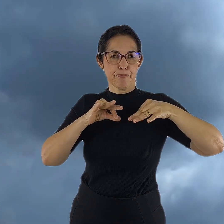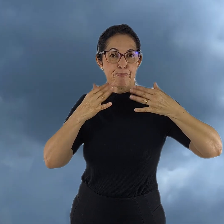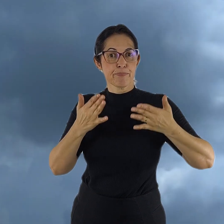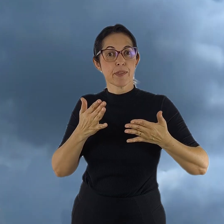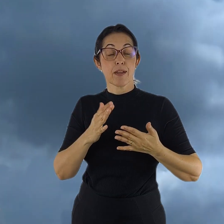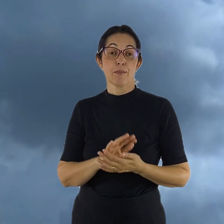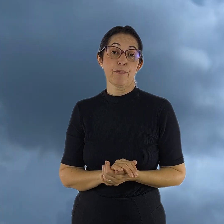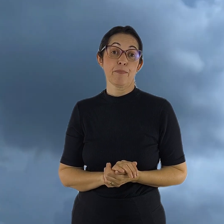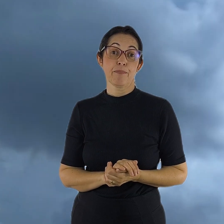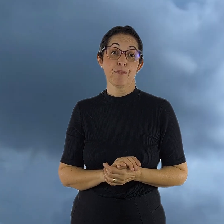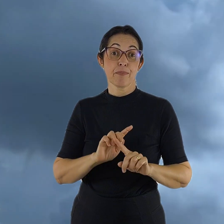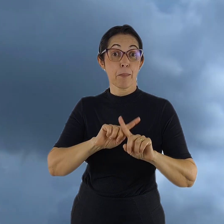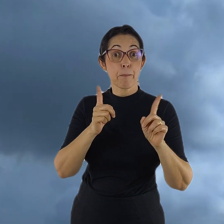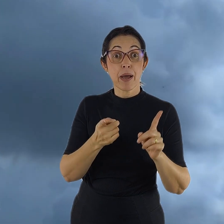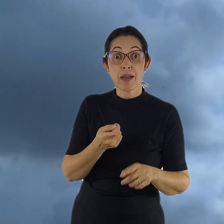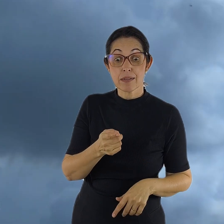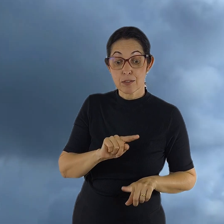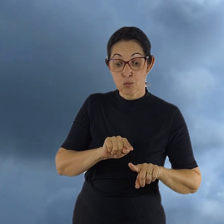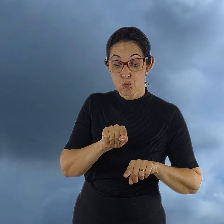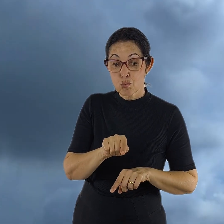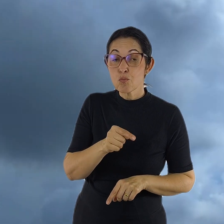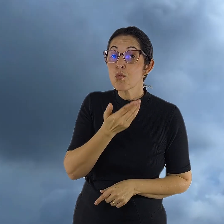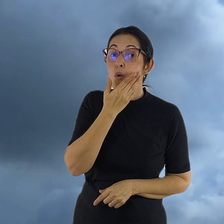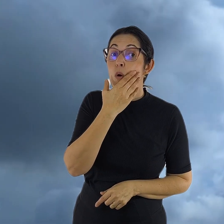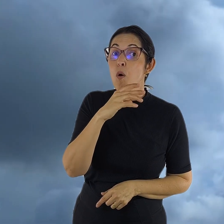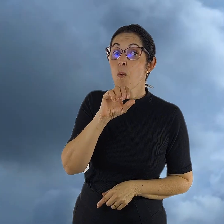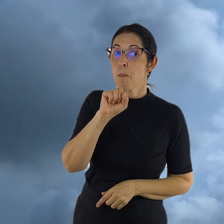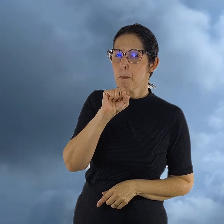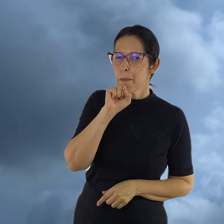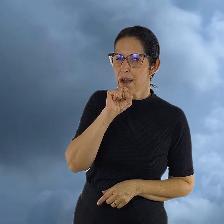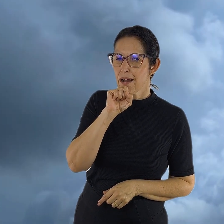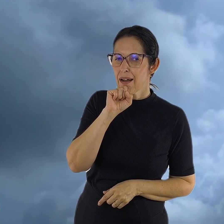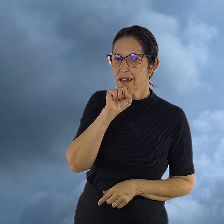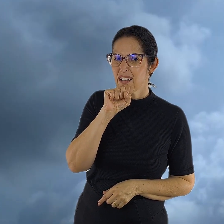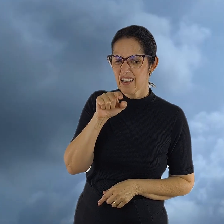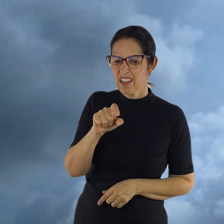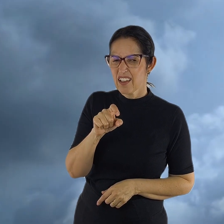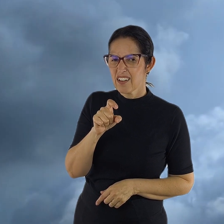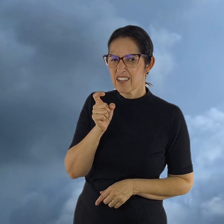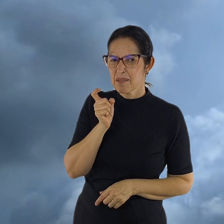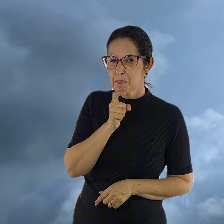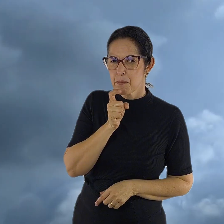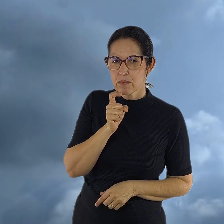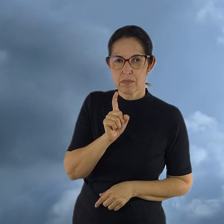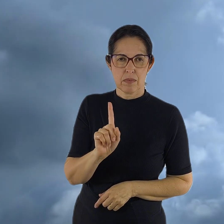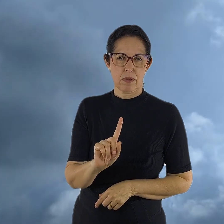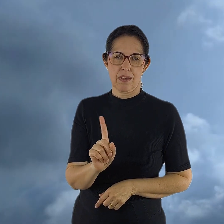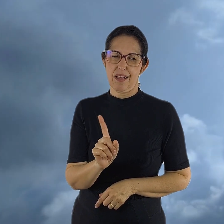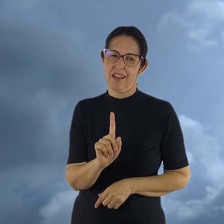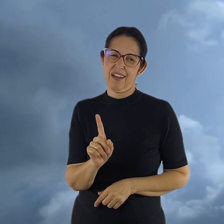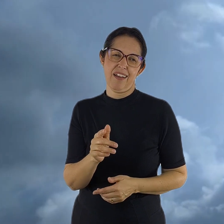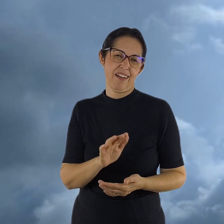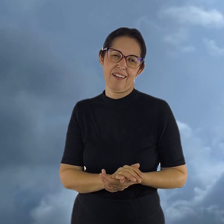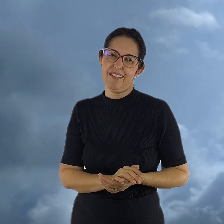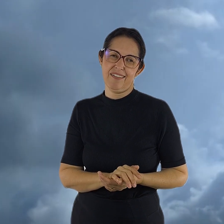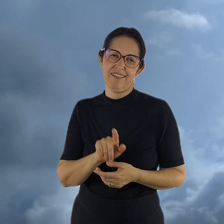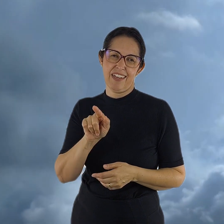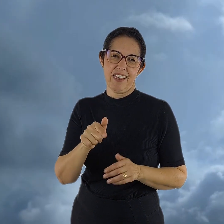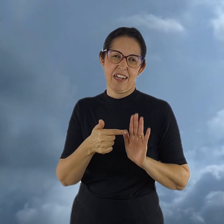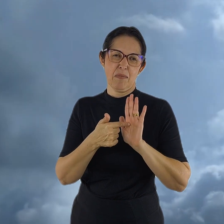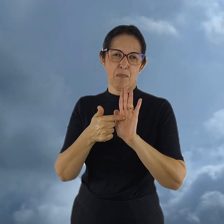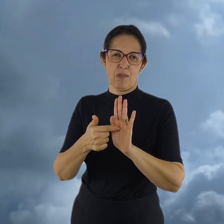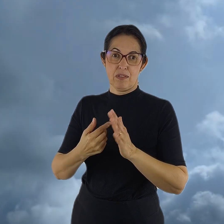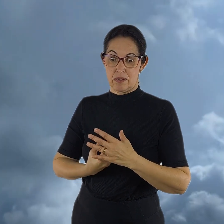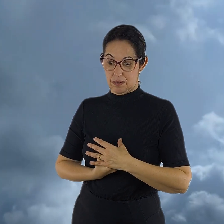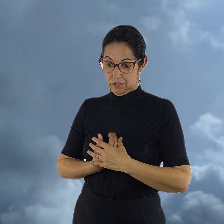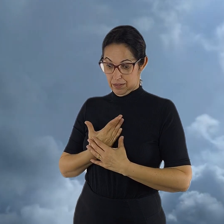esse homem não quis ser um hipócrita. Ele quis representar uma fé que ele não tinha. Meus irmãos, muitas vezes